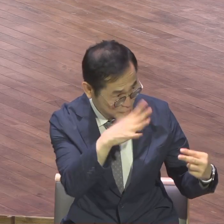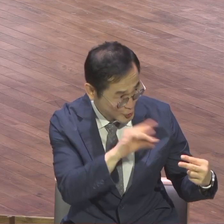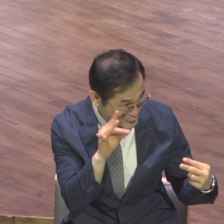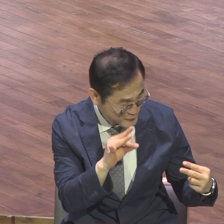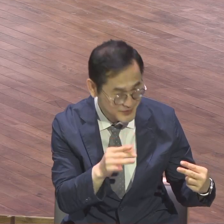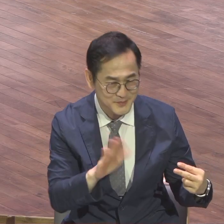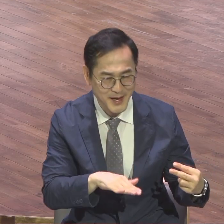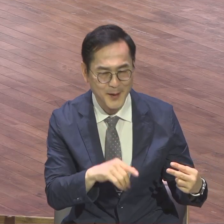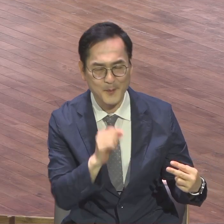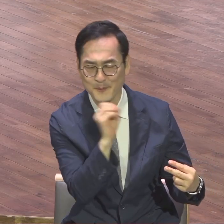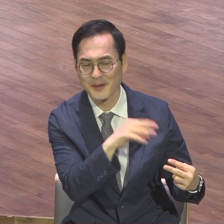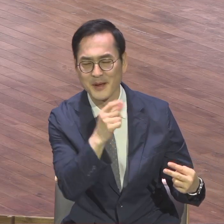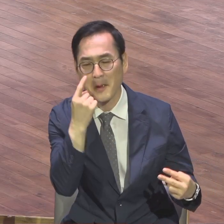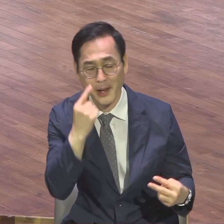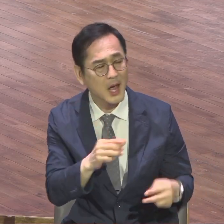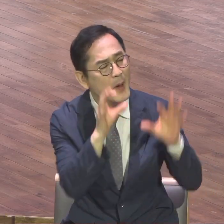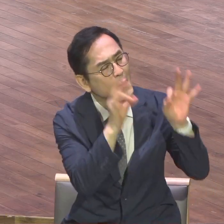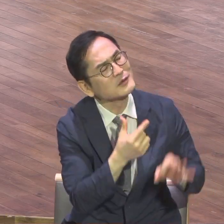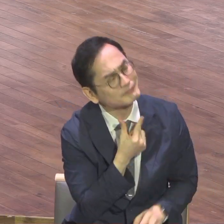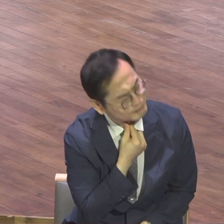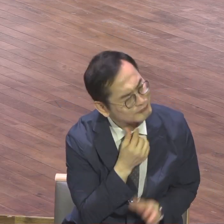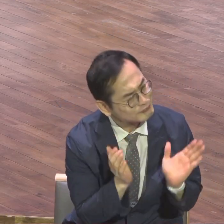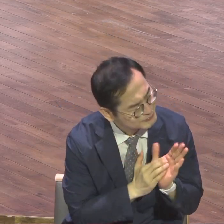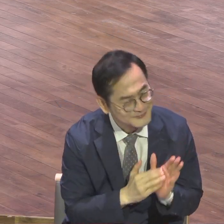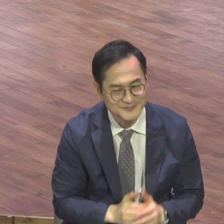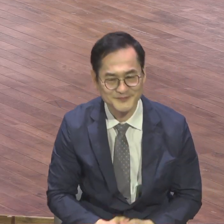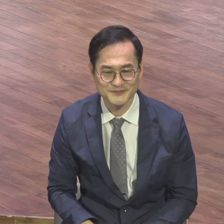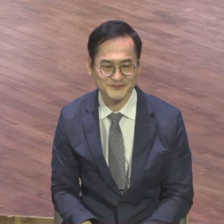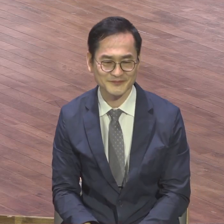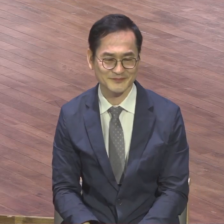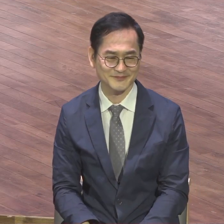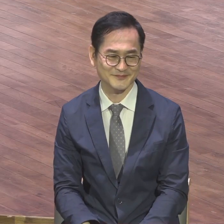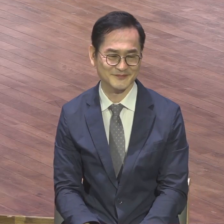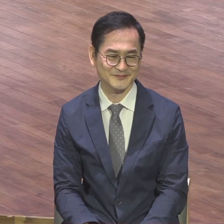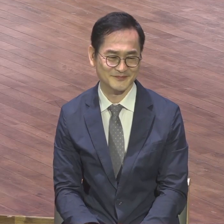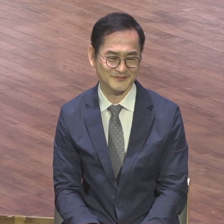그래도 한번 해보세요. 보고 싶었습니다.